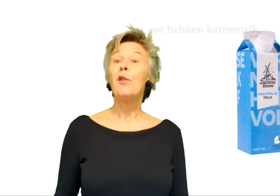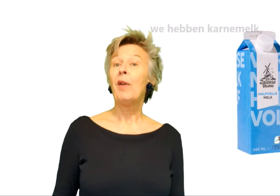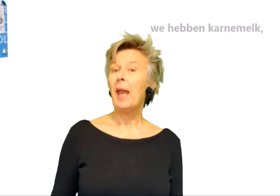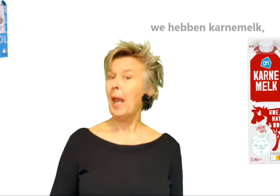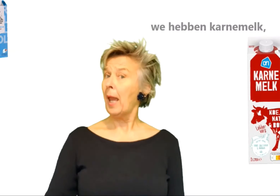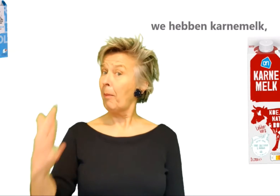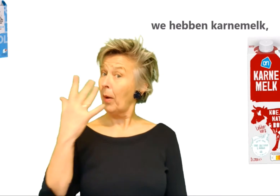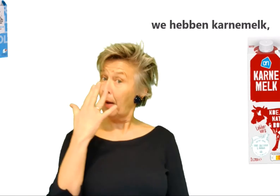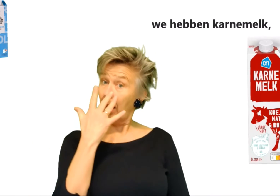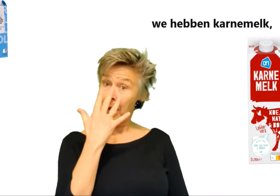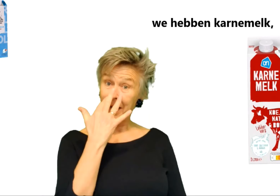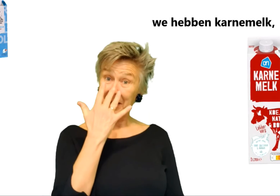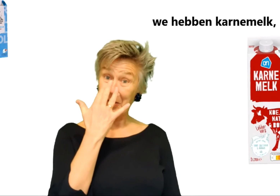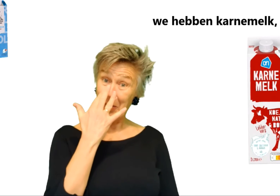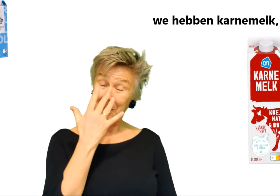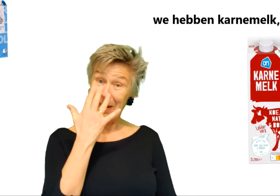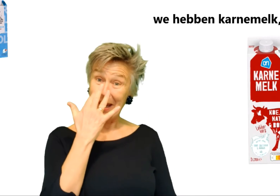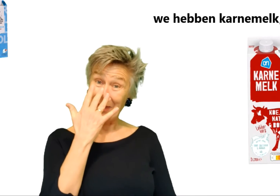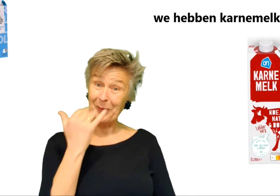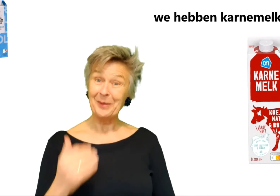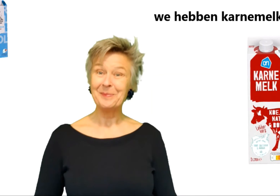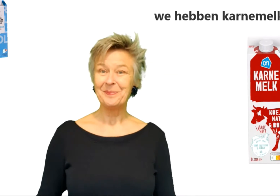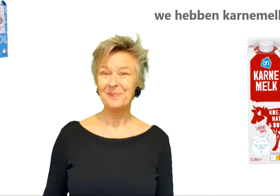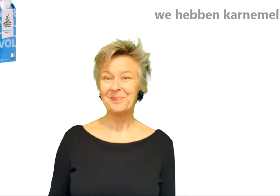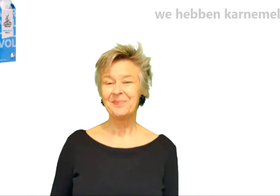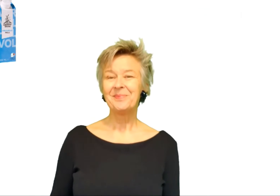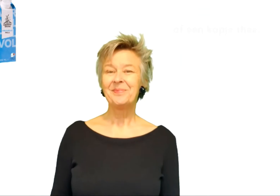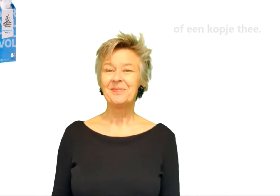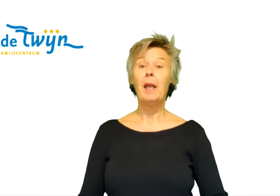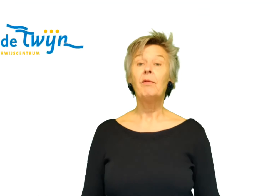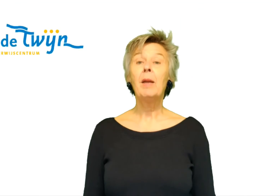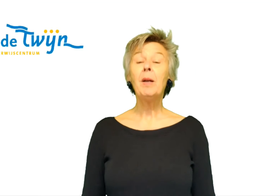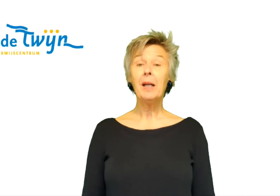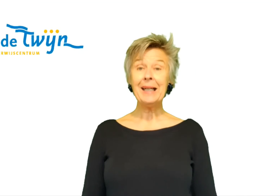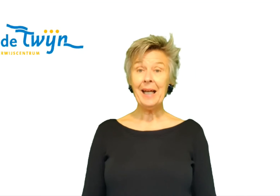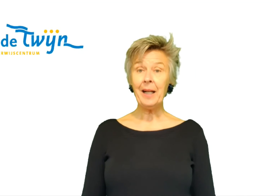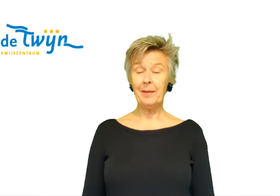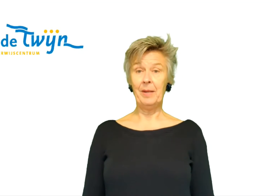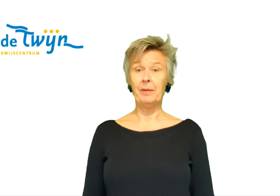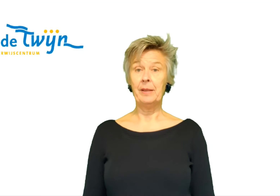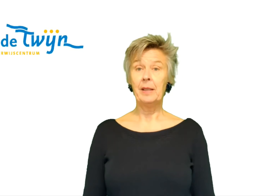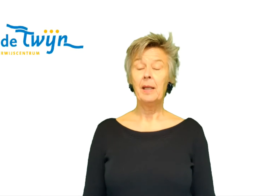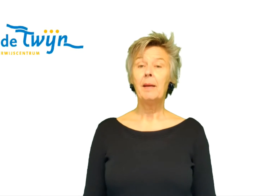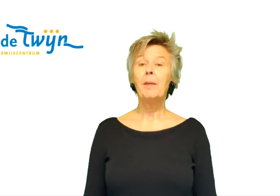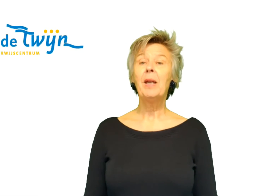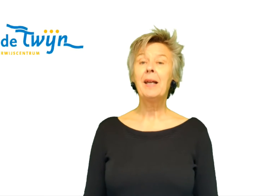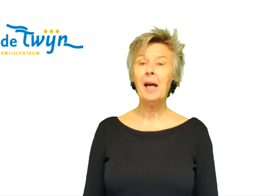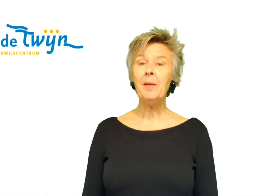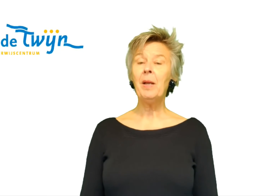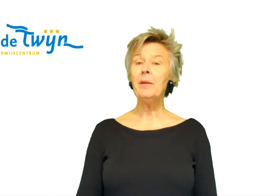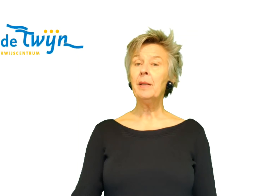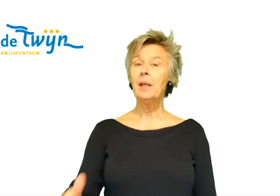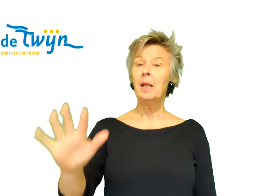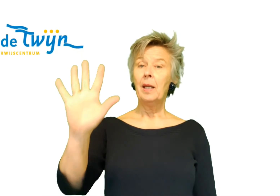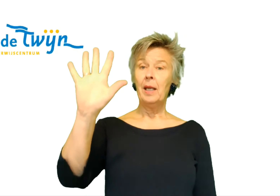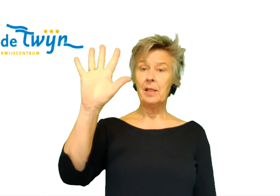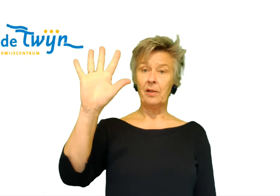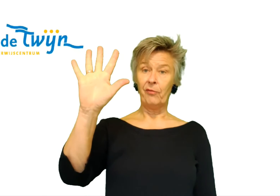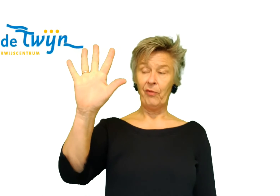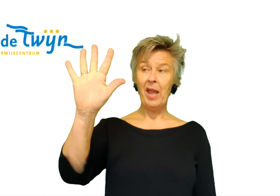We hebben karnemelk. En we hebben karnemelk. En bij karnemelk is het de